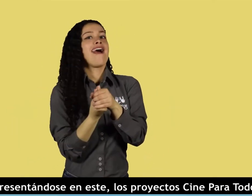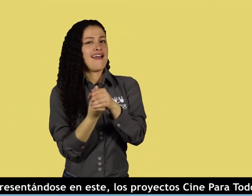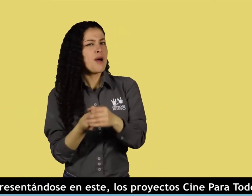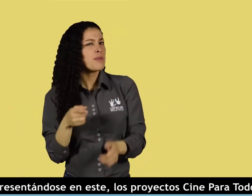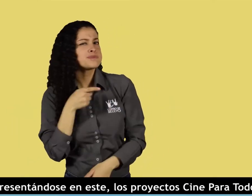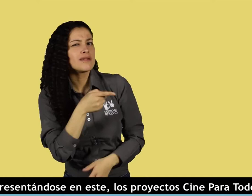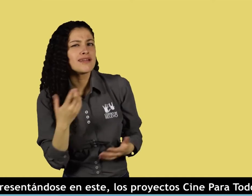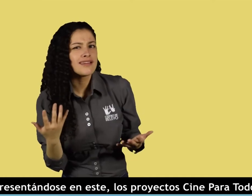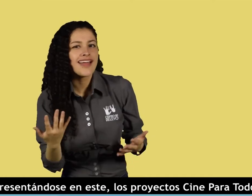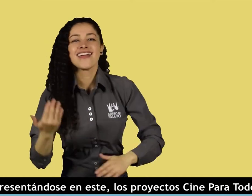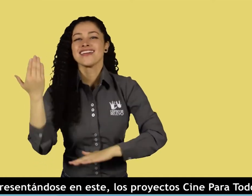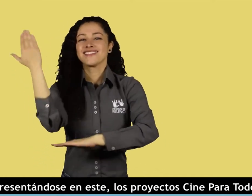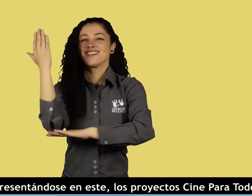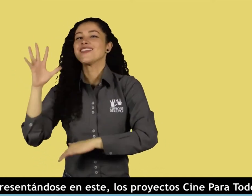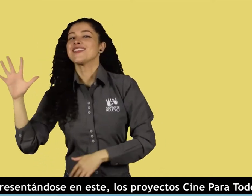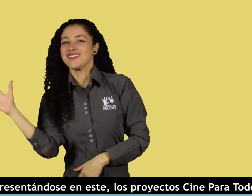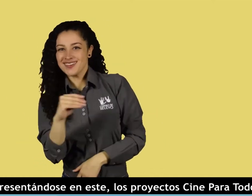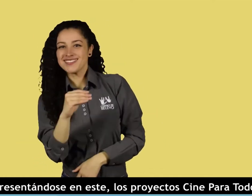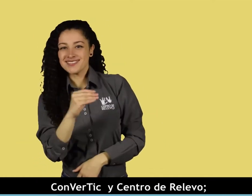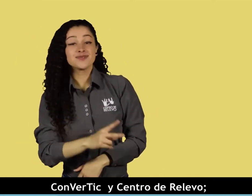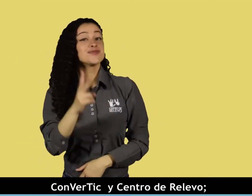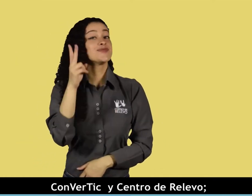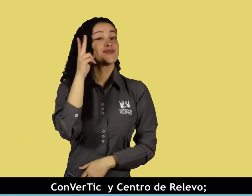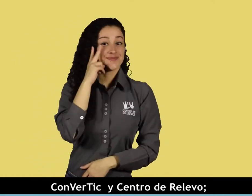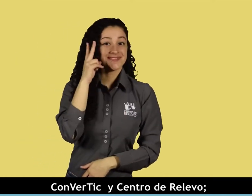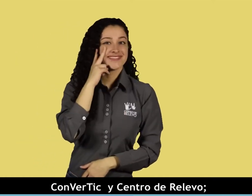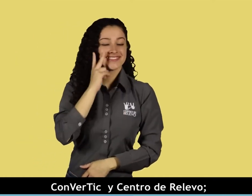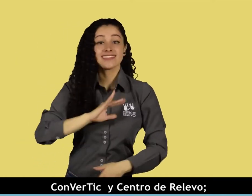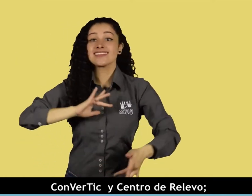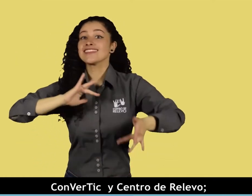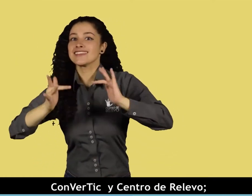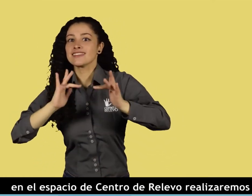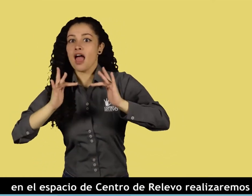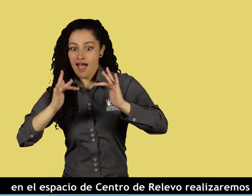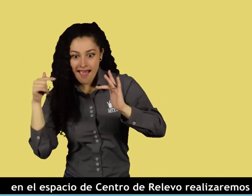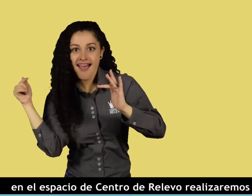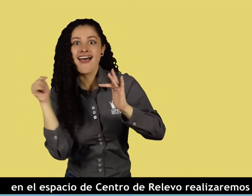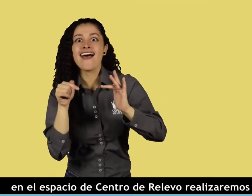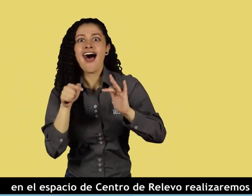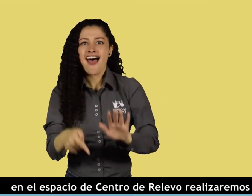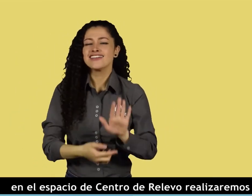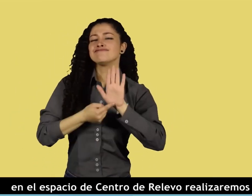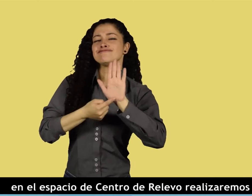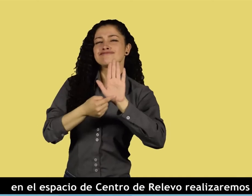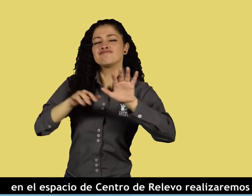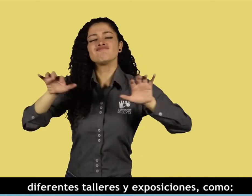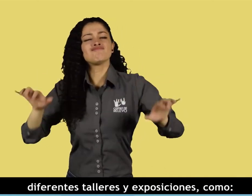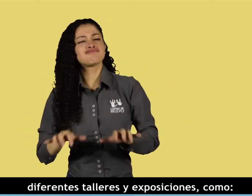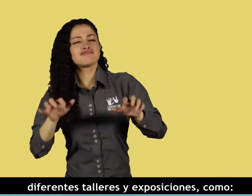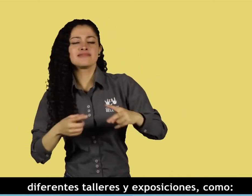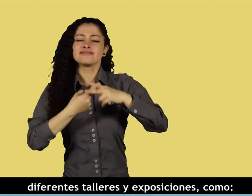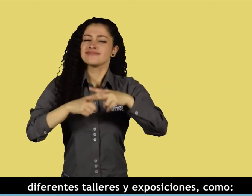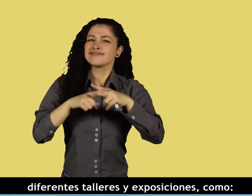de Cine para Todos, Convertic y Centro de Releu. En el espacio de Centro de Releu realizaremos diferentes talleres y exposiciones